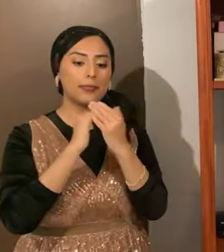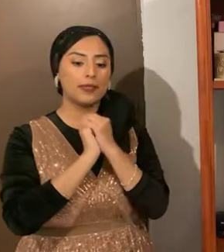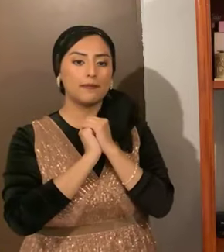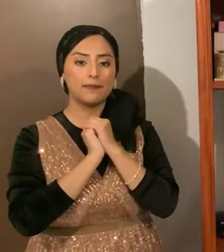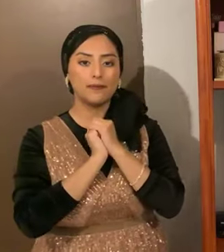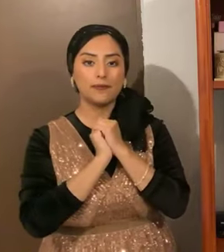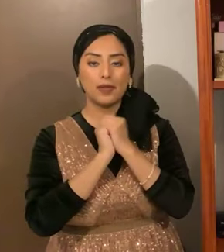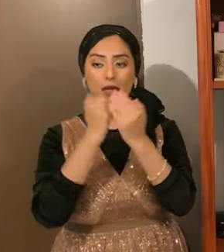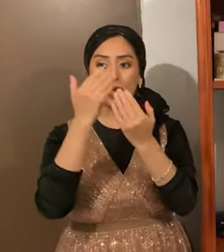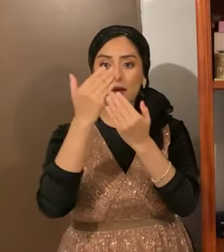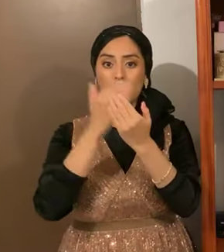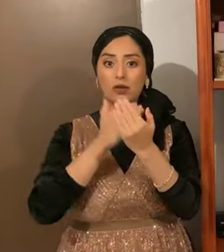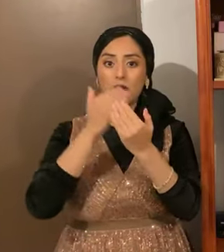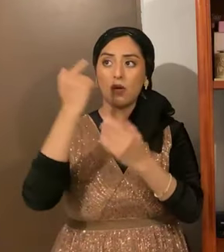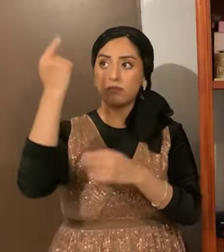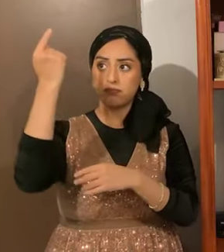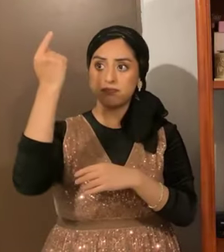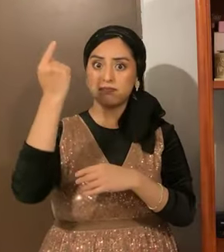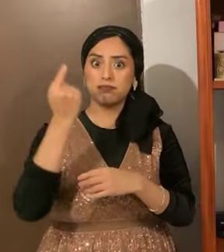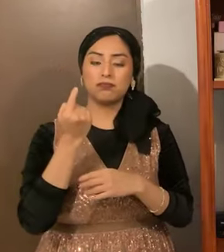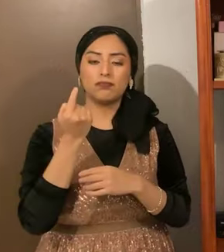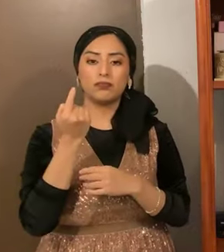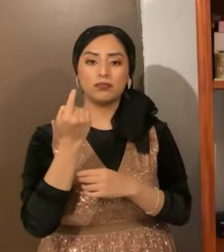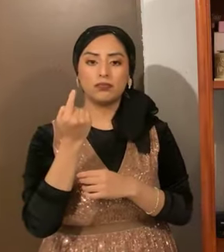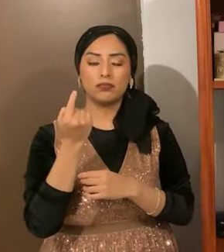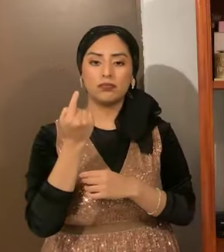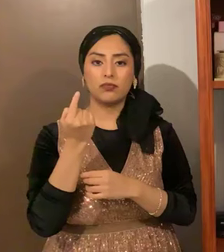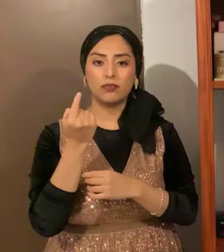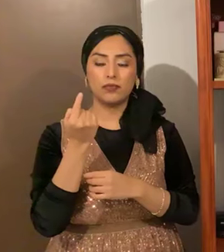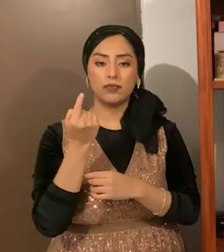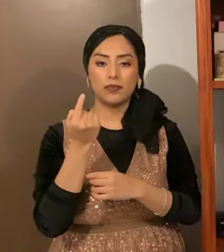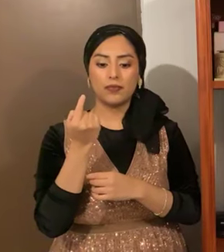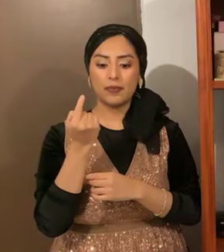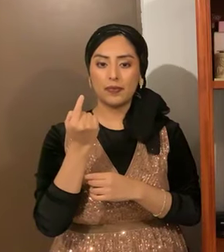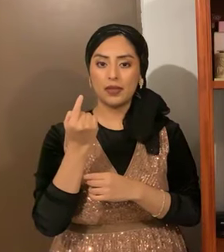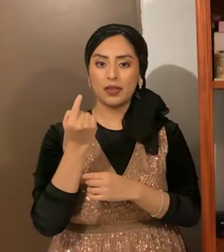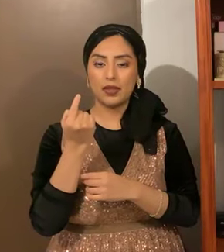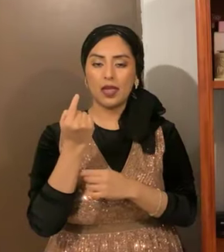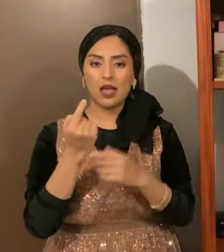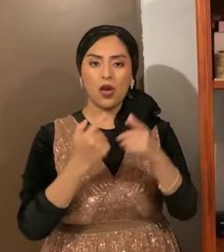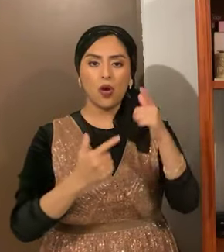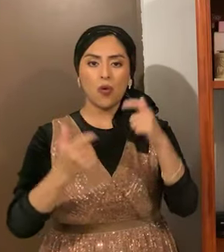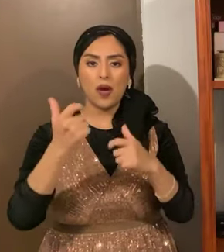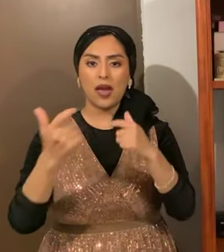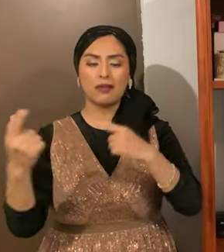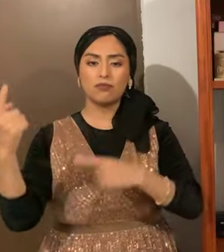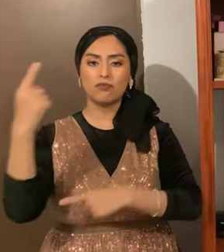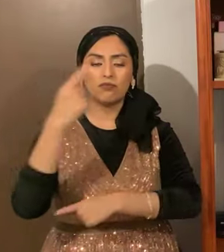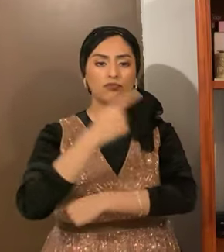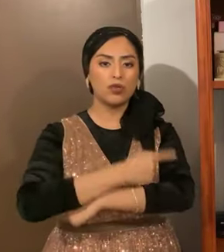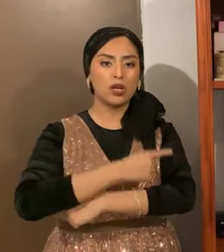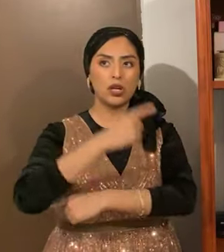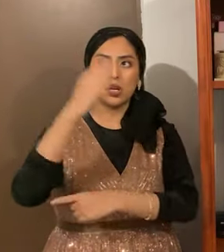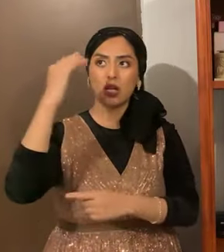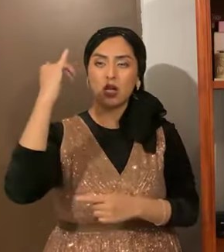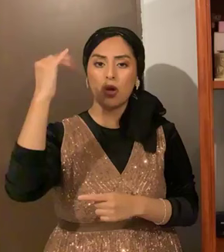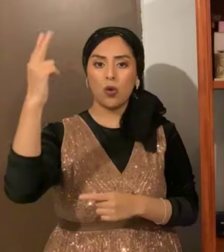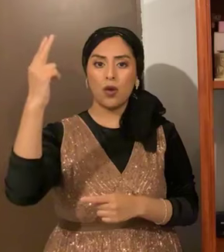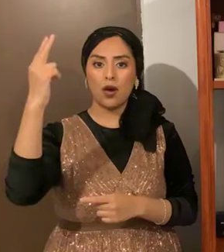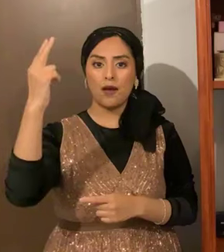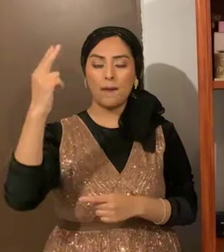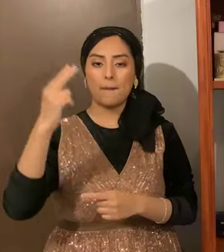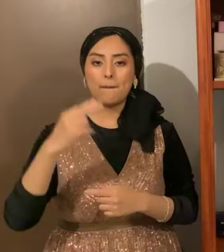¿sí? De que venga, antes que venga el día grande y espantoso de Yahweh. No